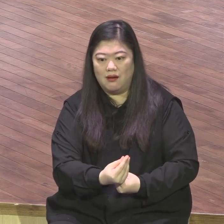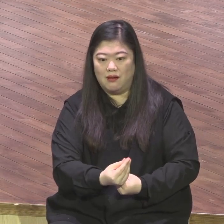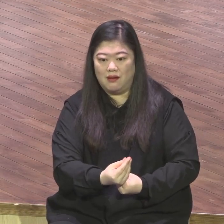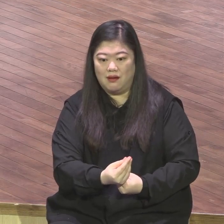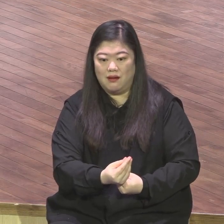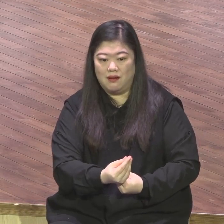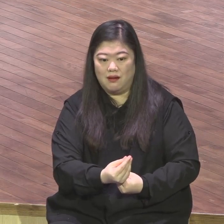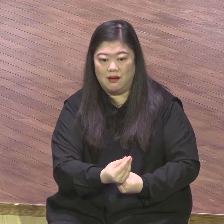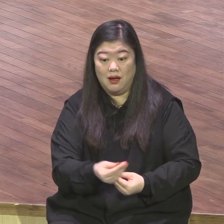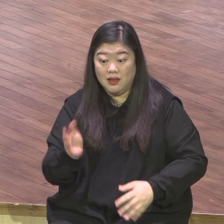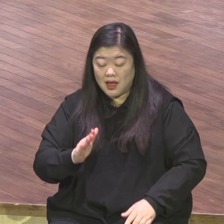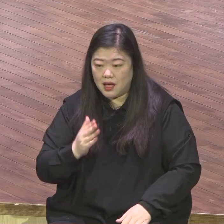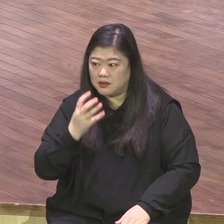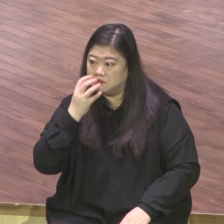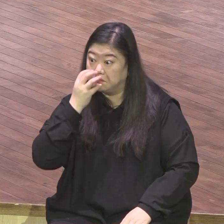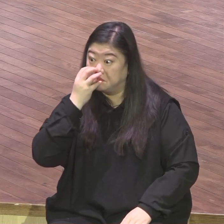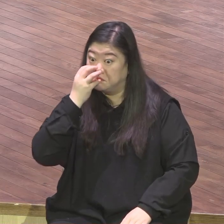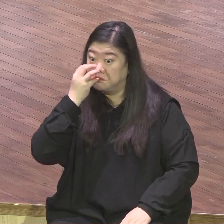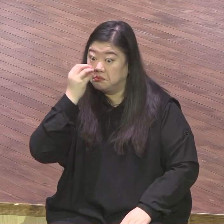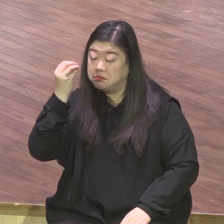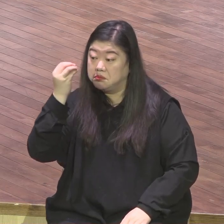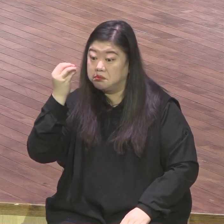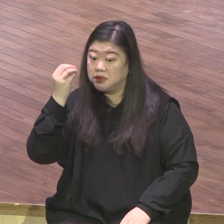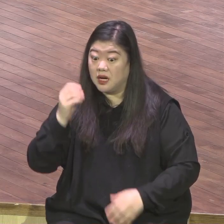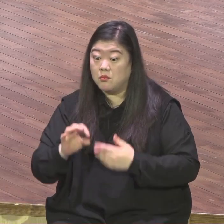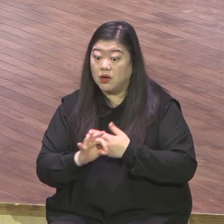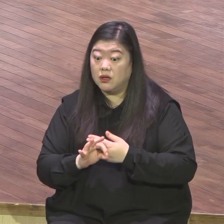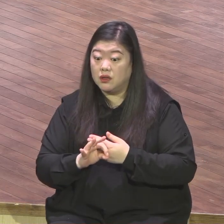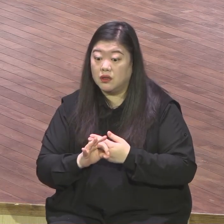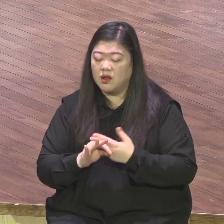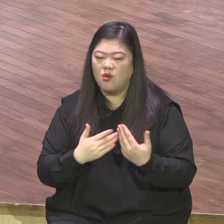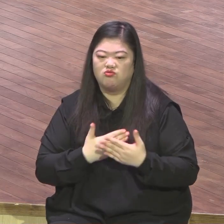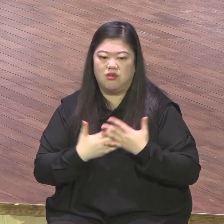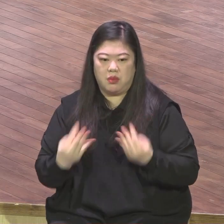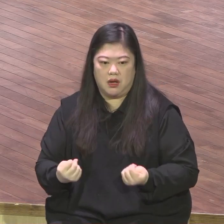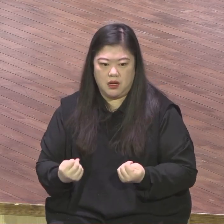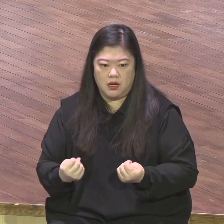사람 늘 뭔가 불안합니다. 뭔가 불평 불만이 많습니다.